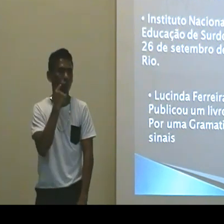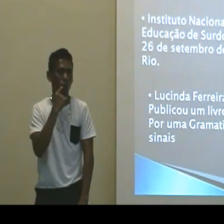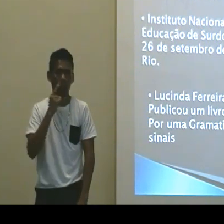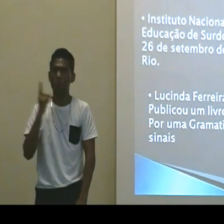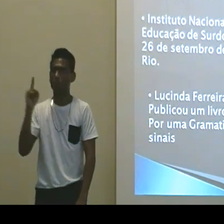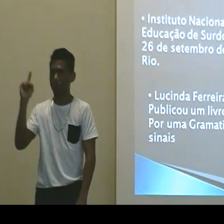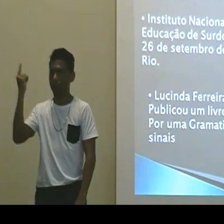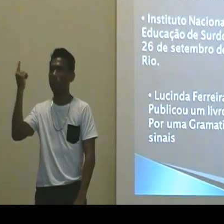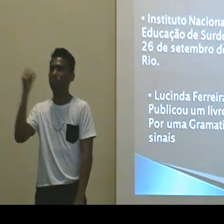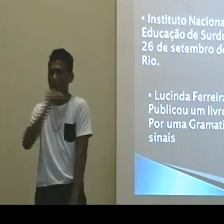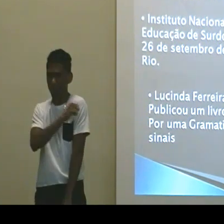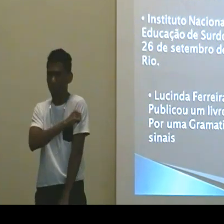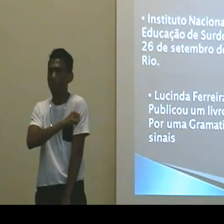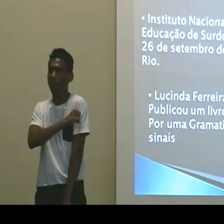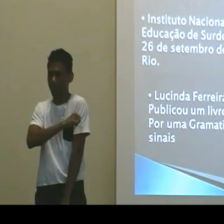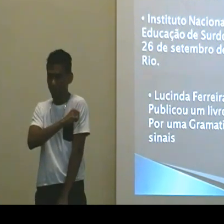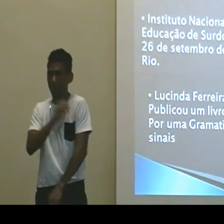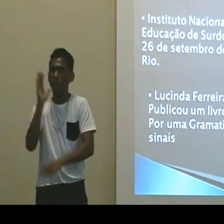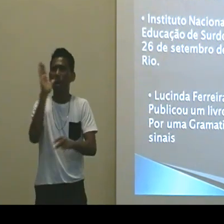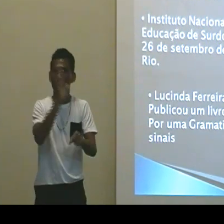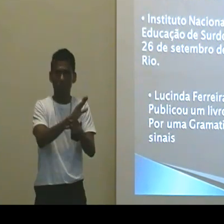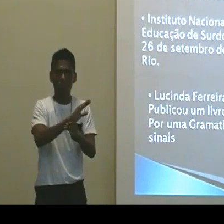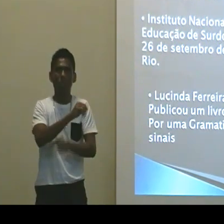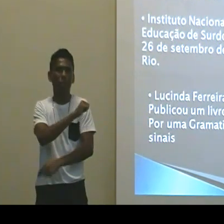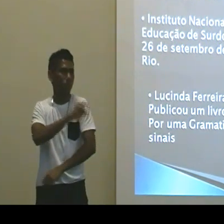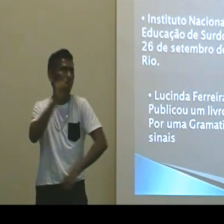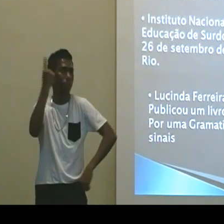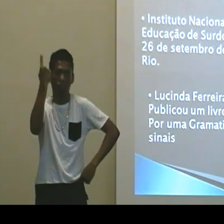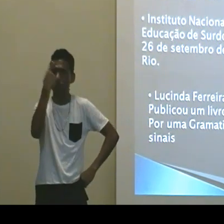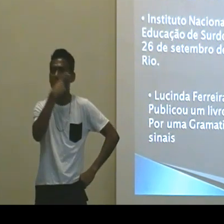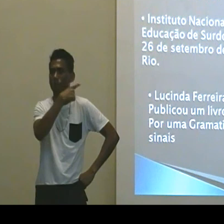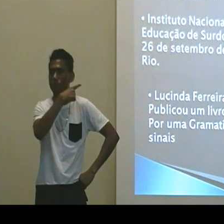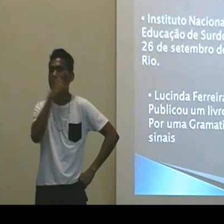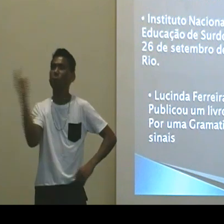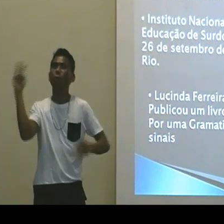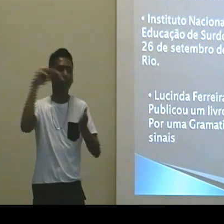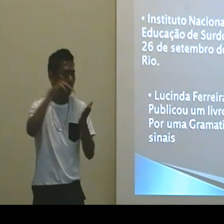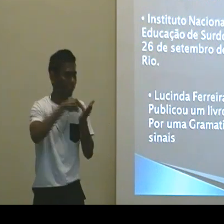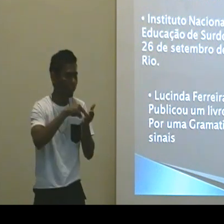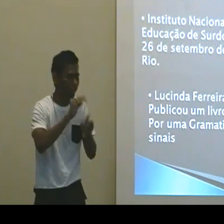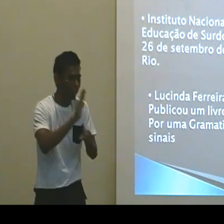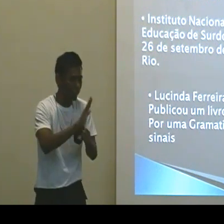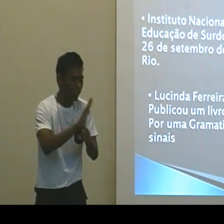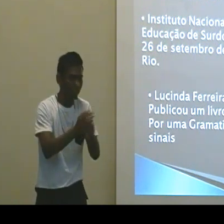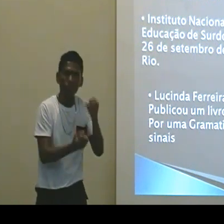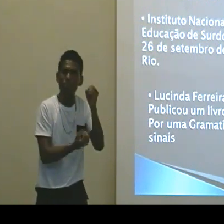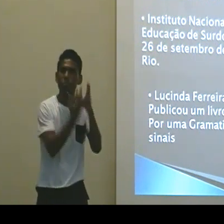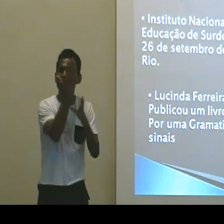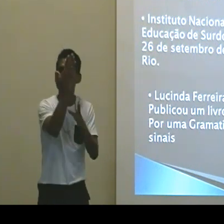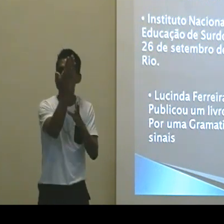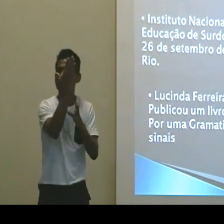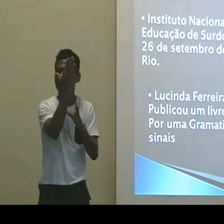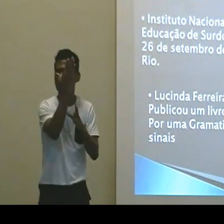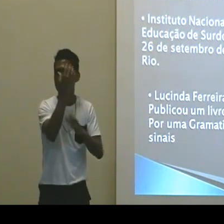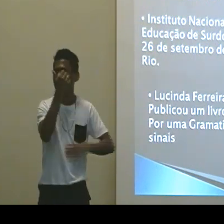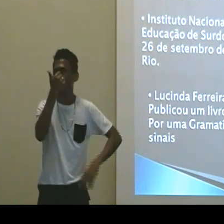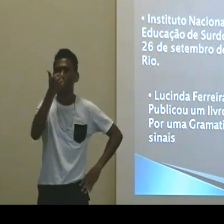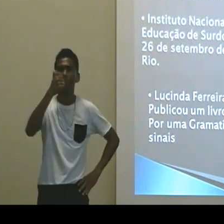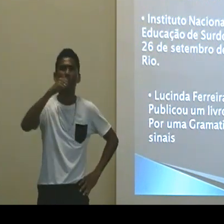de Janeiro. Foi o primeiro surdo que esteve aqui, né? A escola que primeiro surgiu foi ajudada